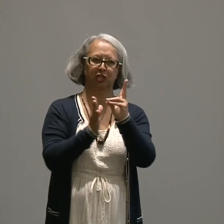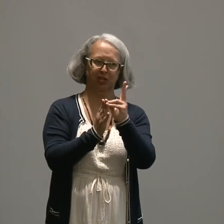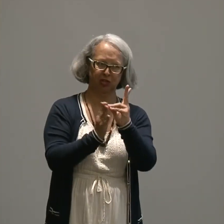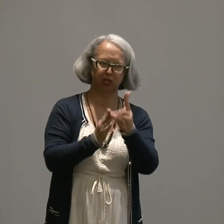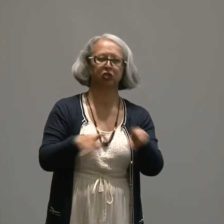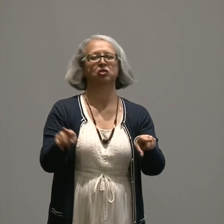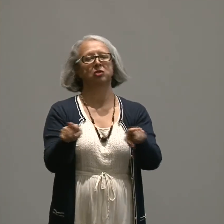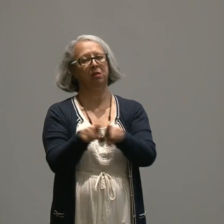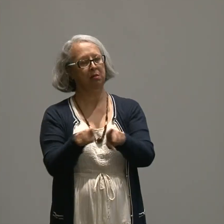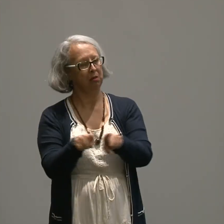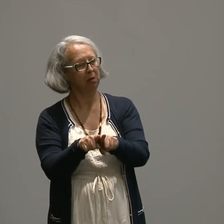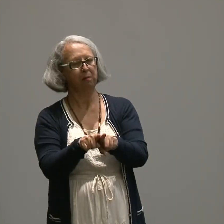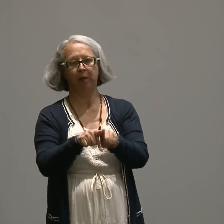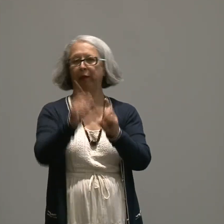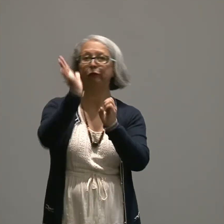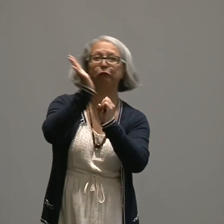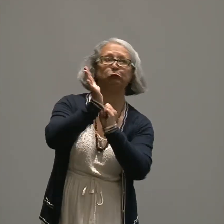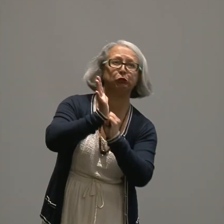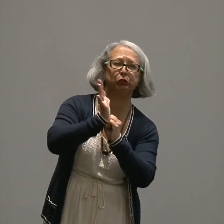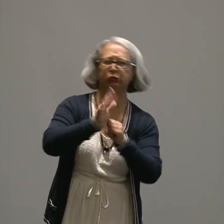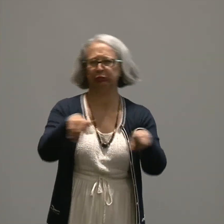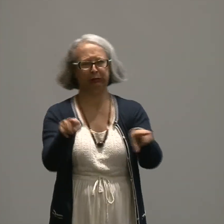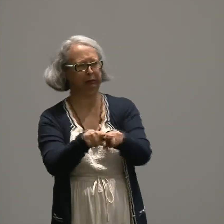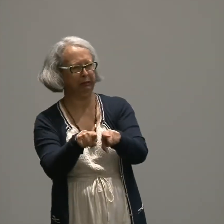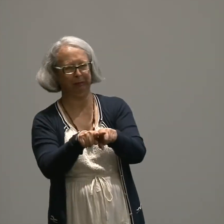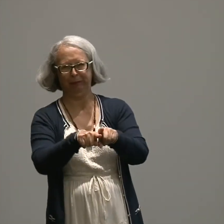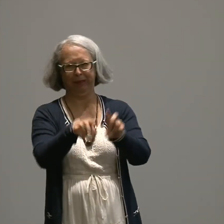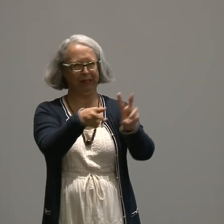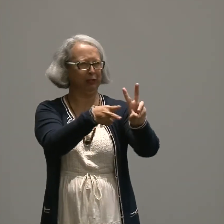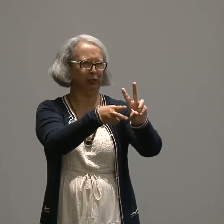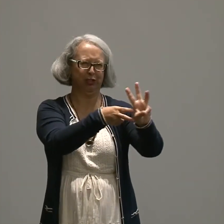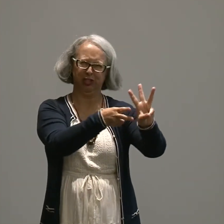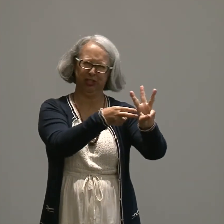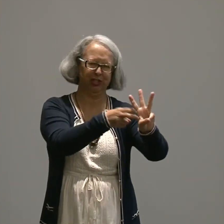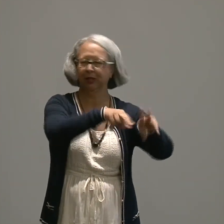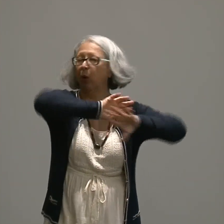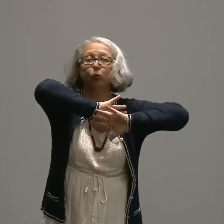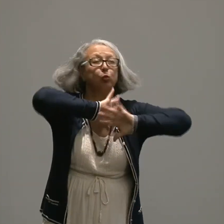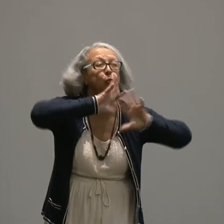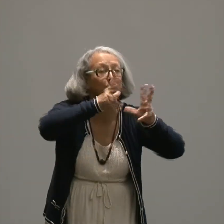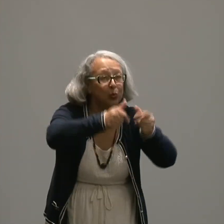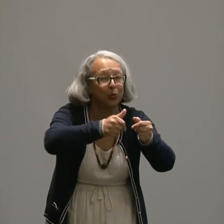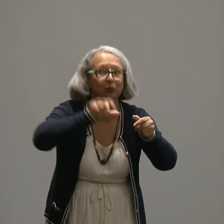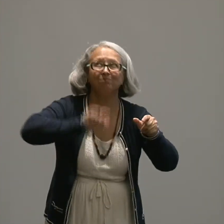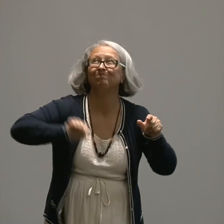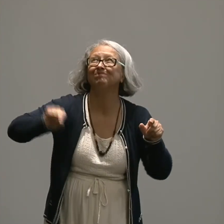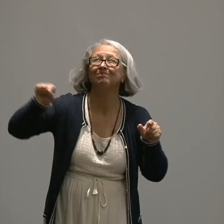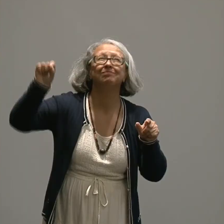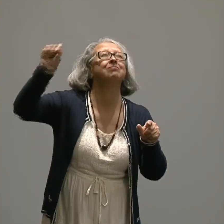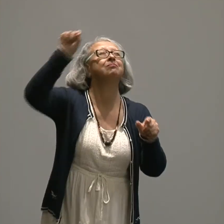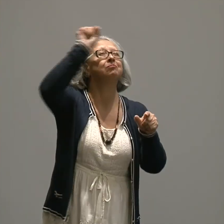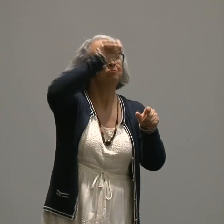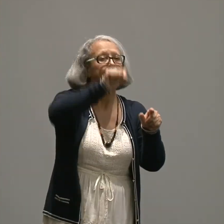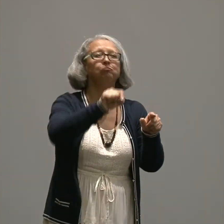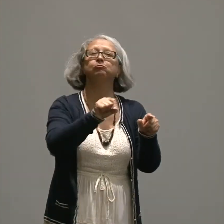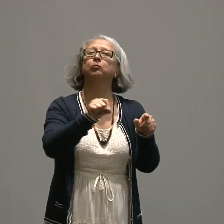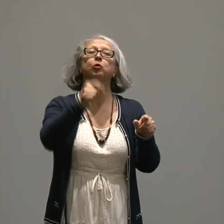nova política afirmativa indígenas, para os indígenas e para todas as etnias espalhadas pelo